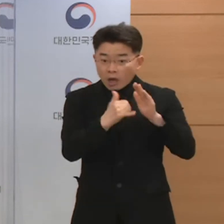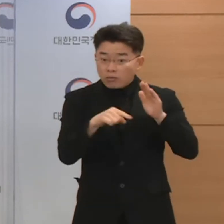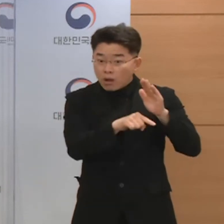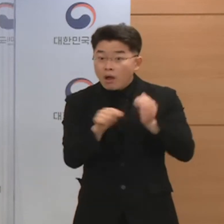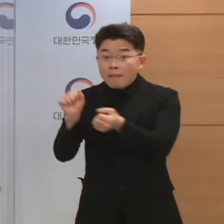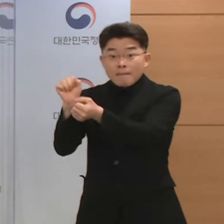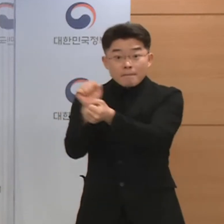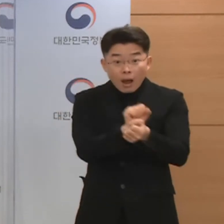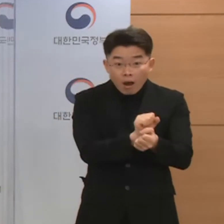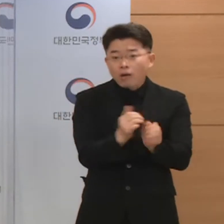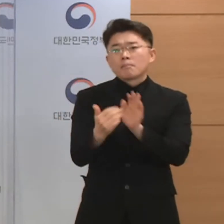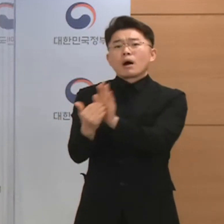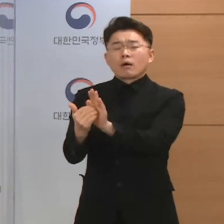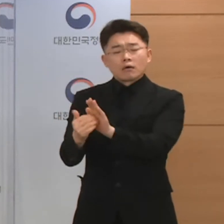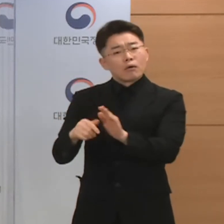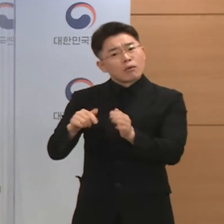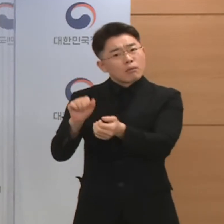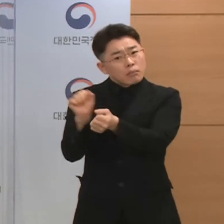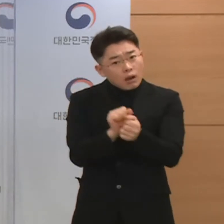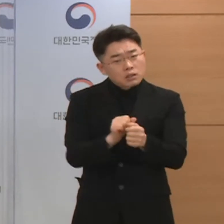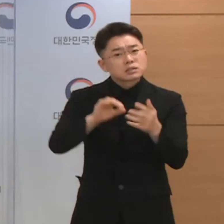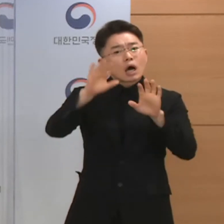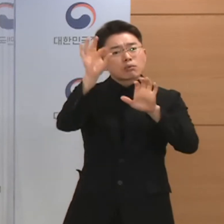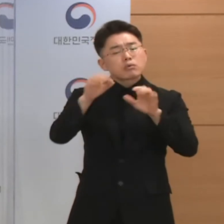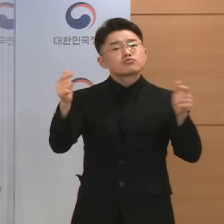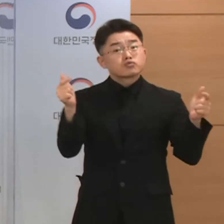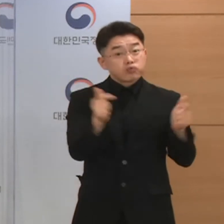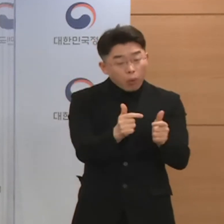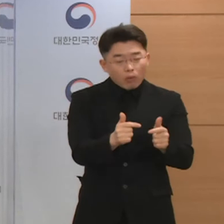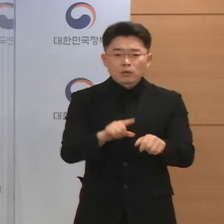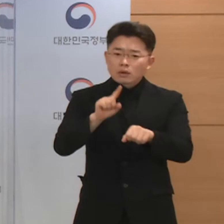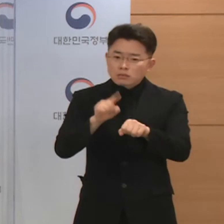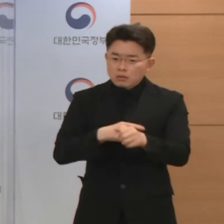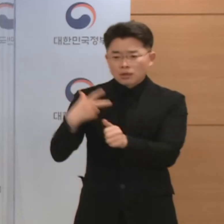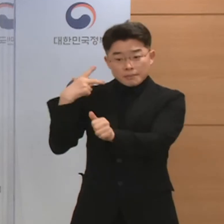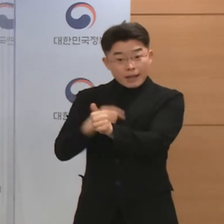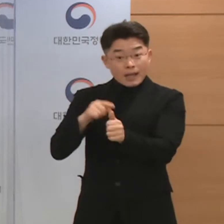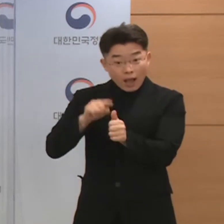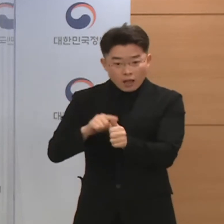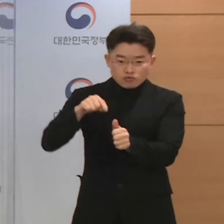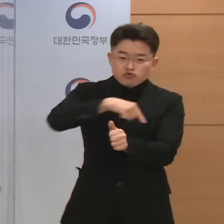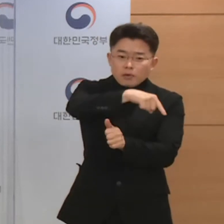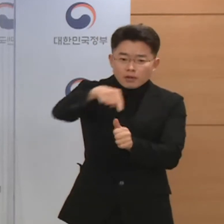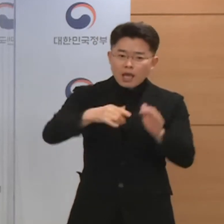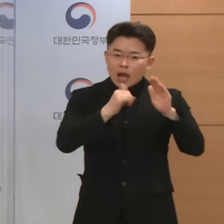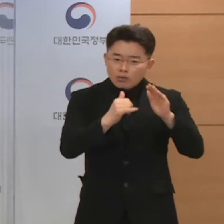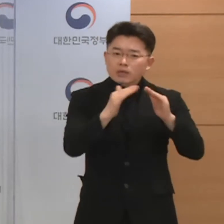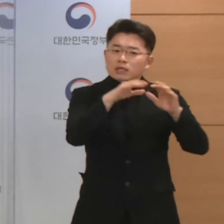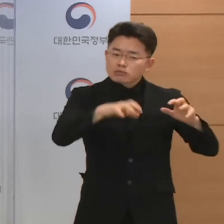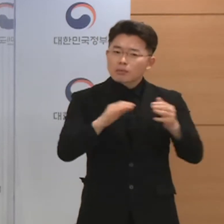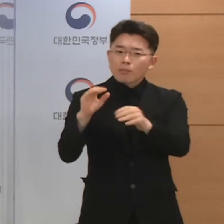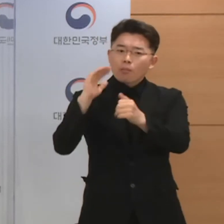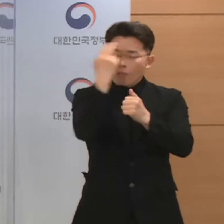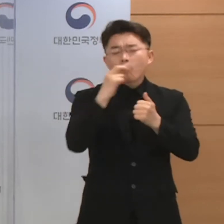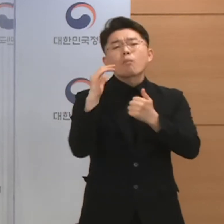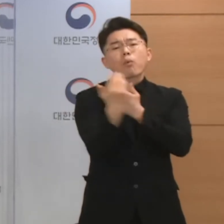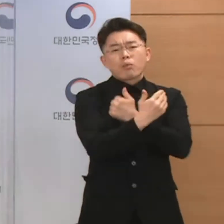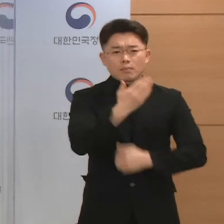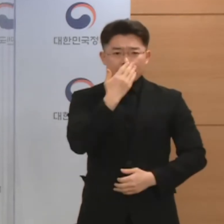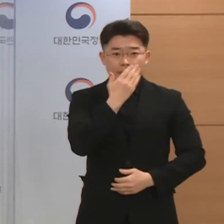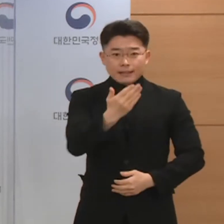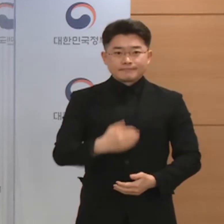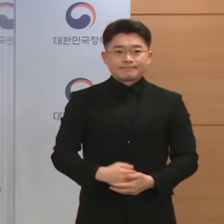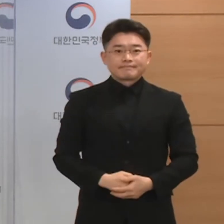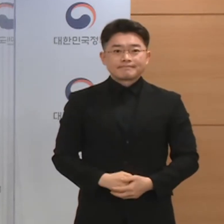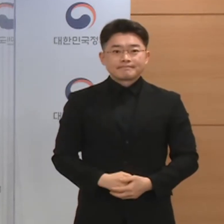미접종자보다 45%가 낮아져 가족과 이웃을 보호하는 데도 매우 효과적입니다. 정부는